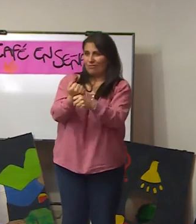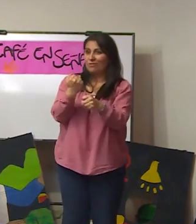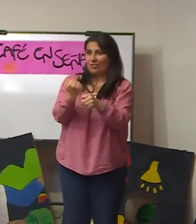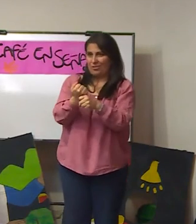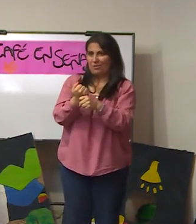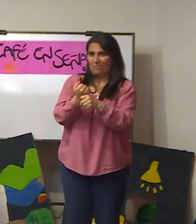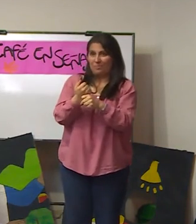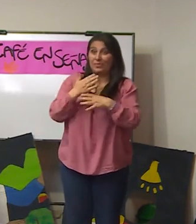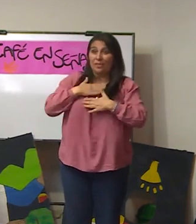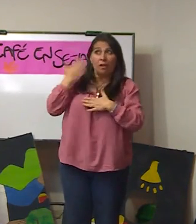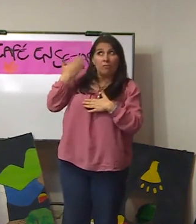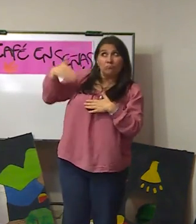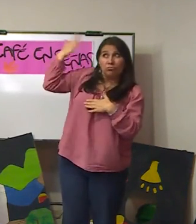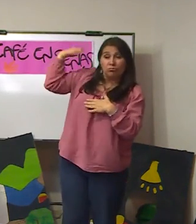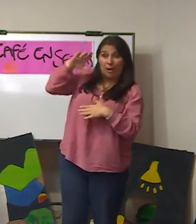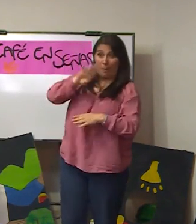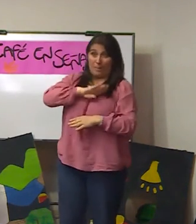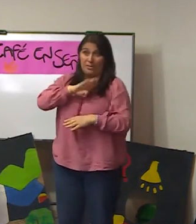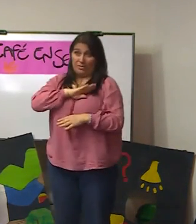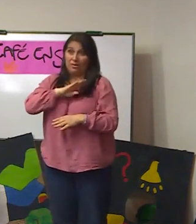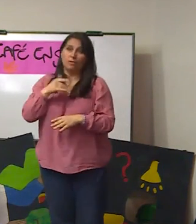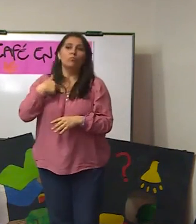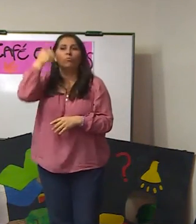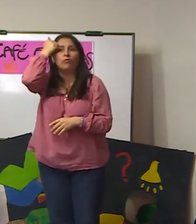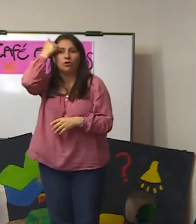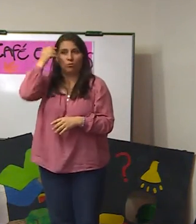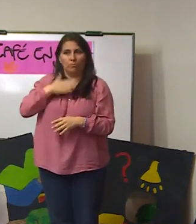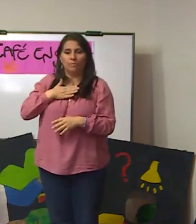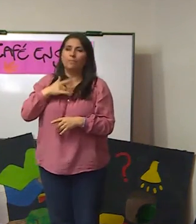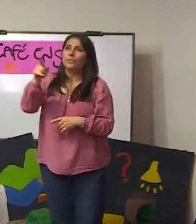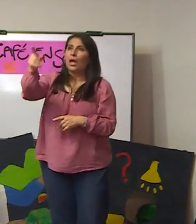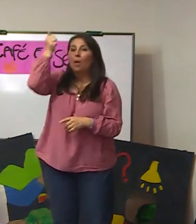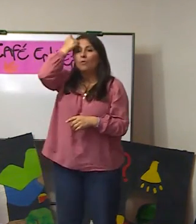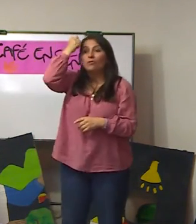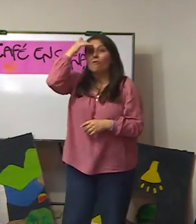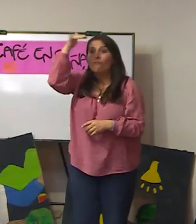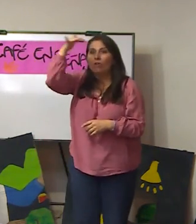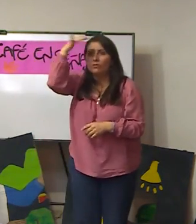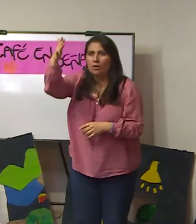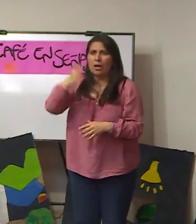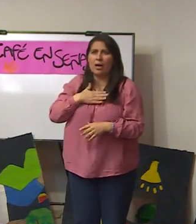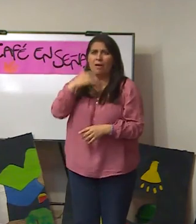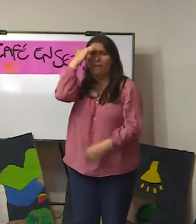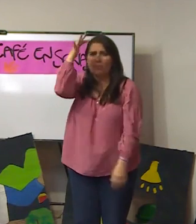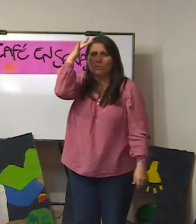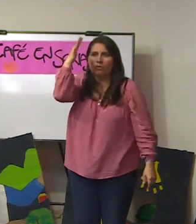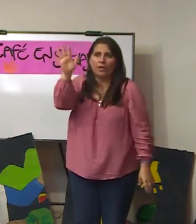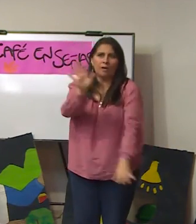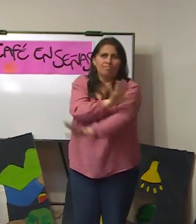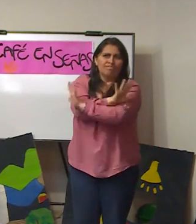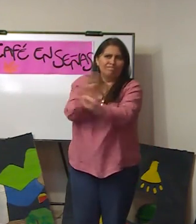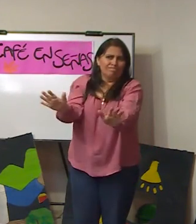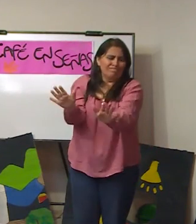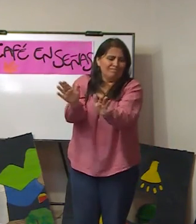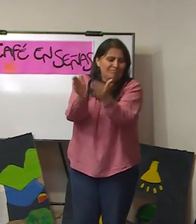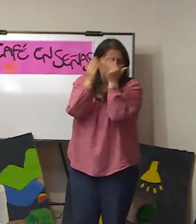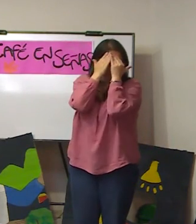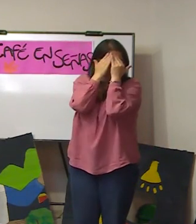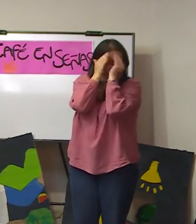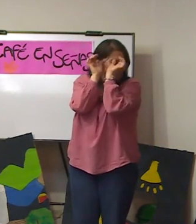en bachillerato, que él era el profesor de filosofía, a mí la filosofía no me entraba para nada. Era